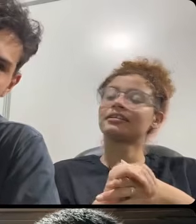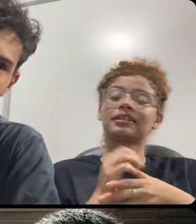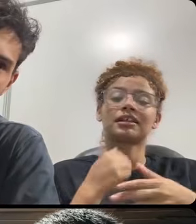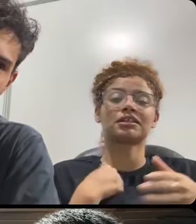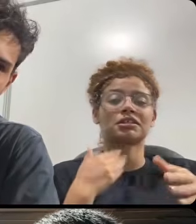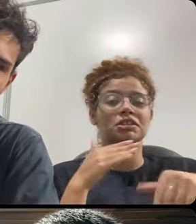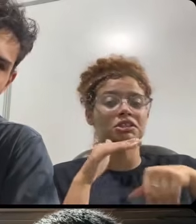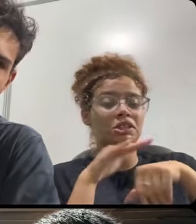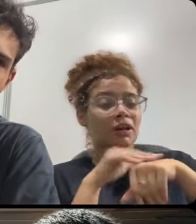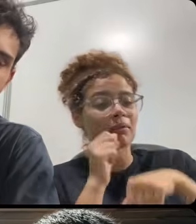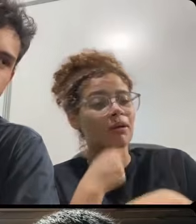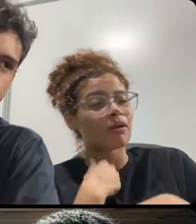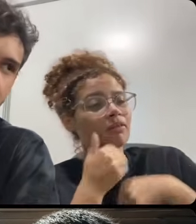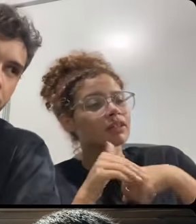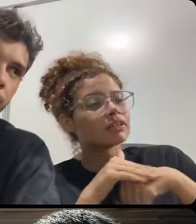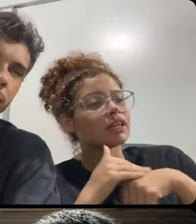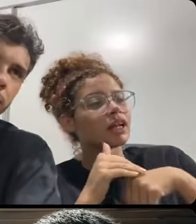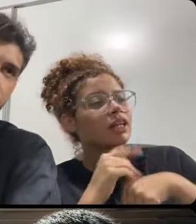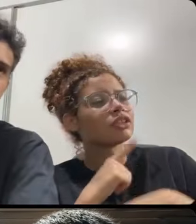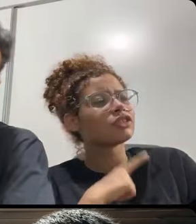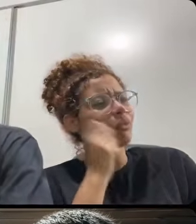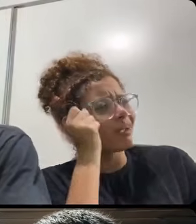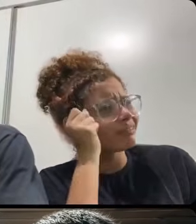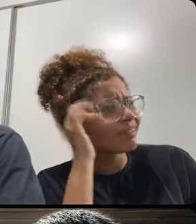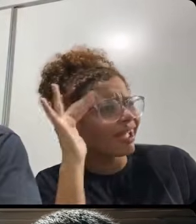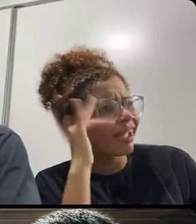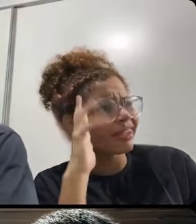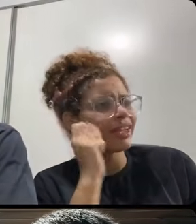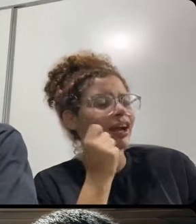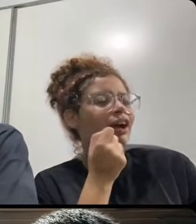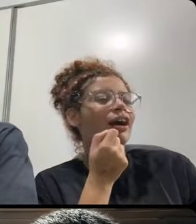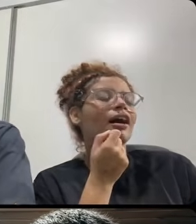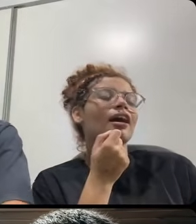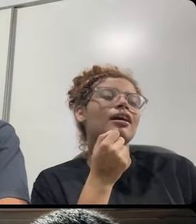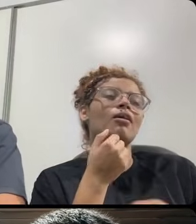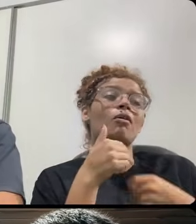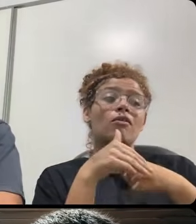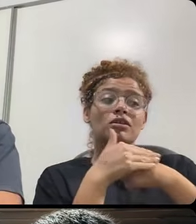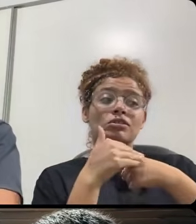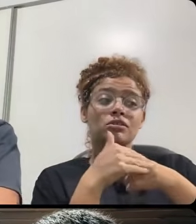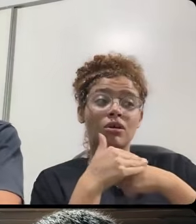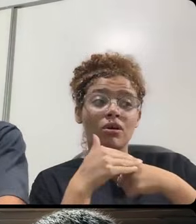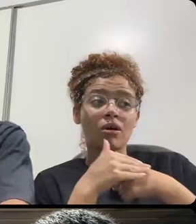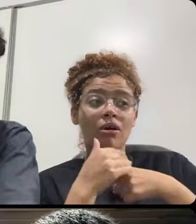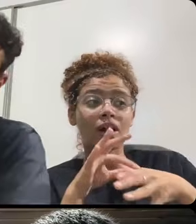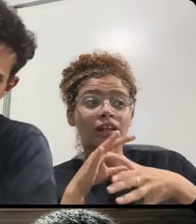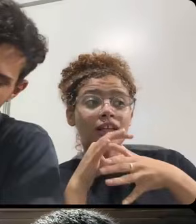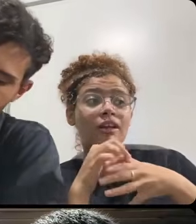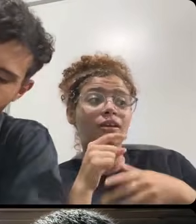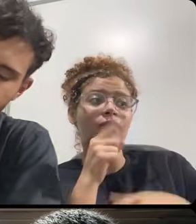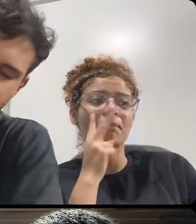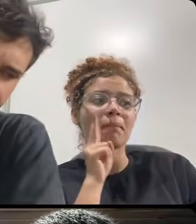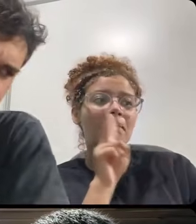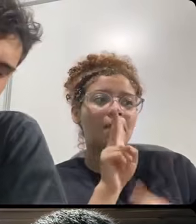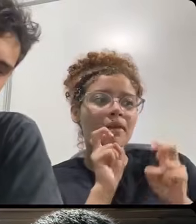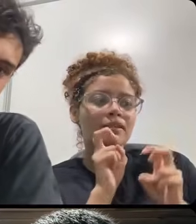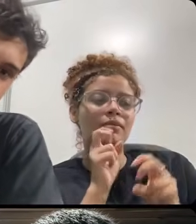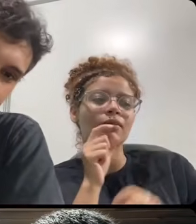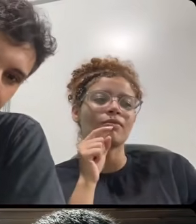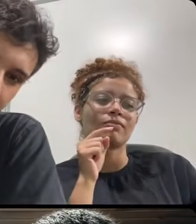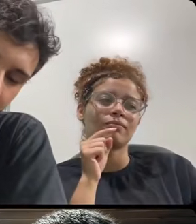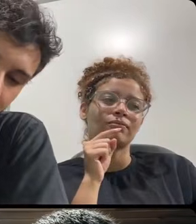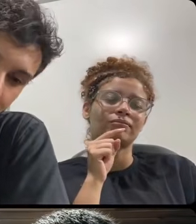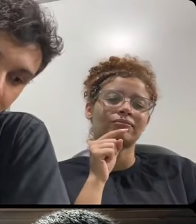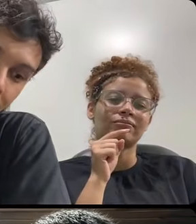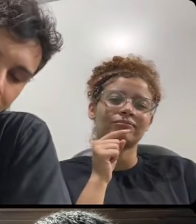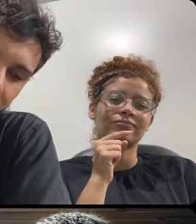ele chegou mesmo, Gustavo, tem uma coisa para te falar e tudo mais. A gente conversou ali com a liderança e tudo mais, e a gente viu que eu,